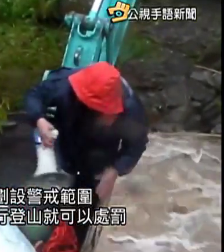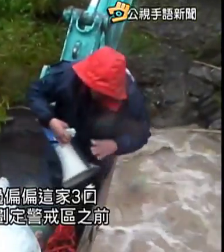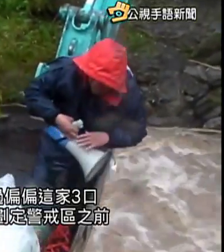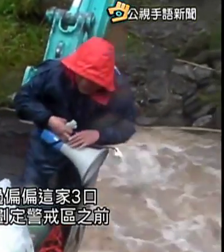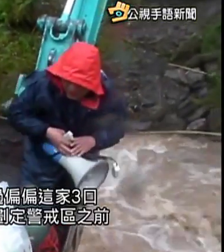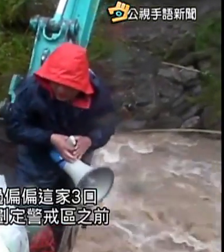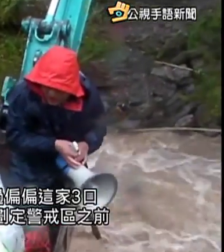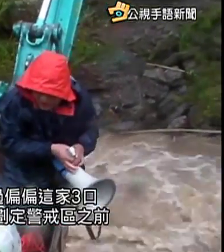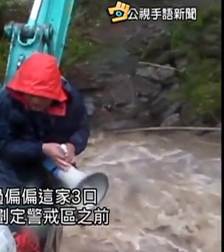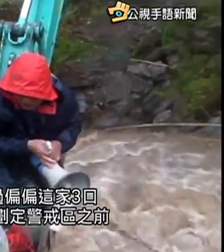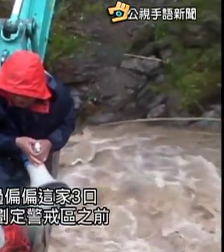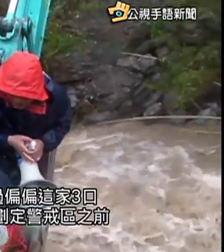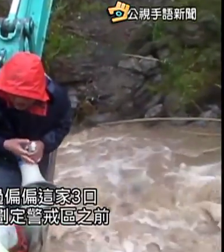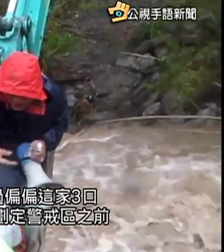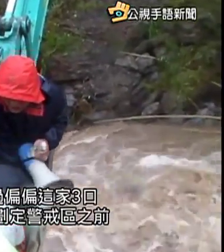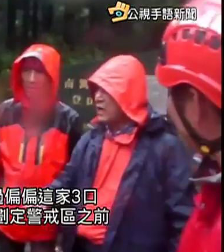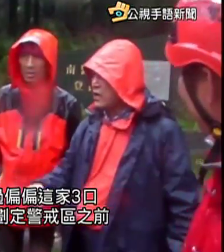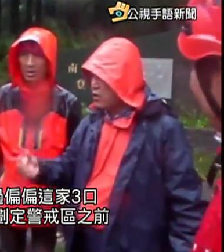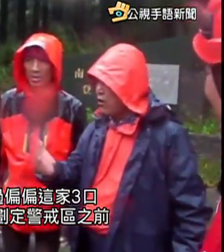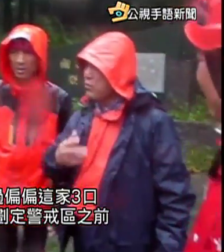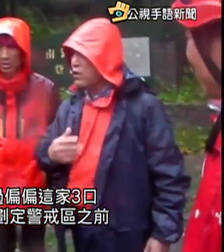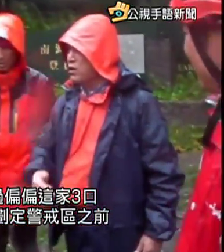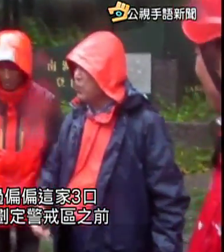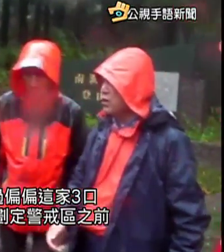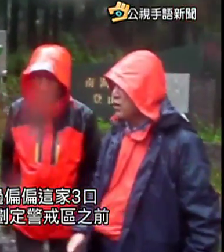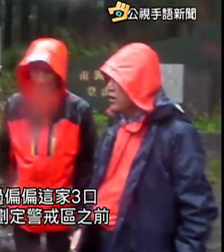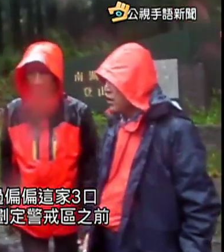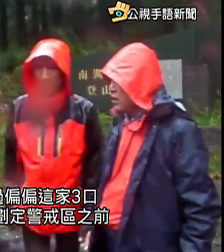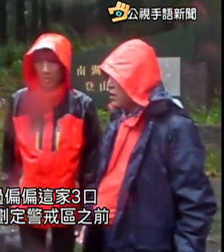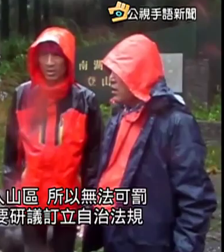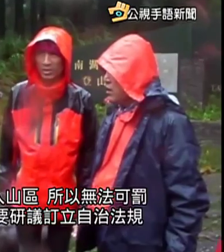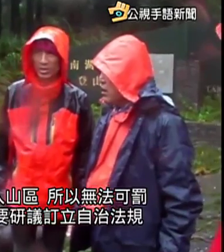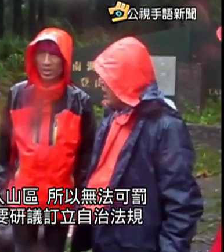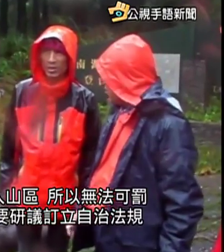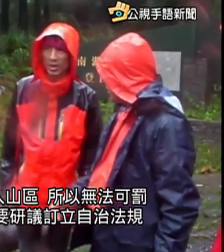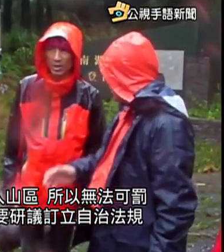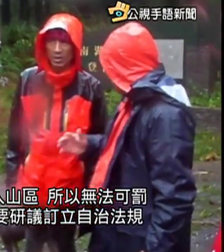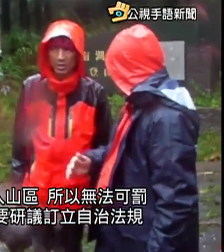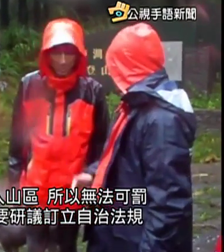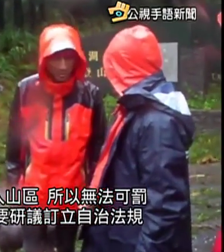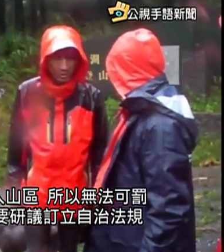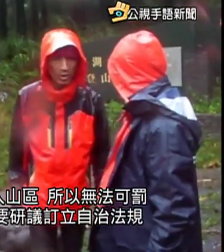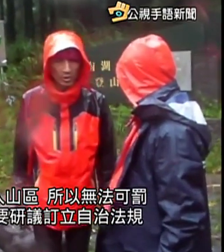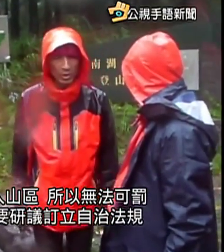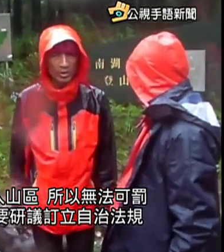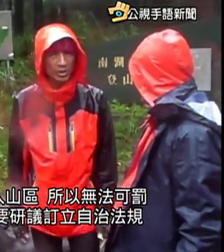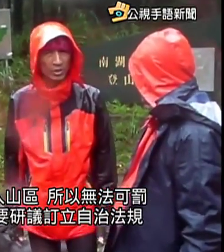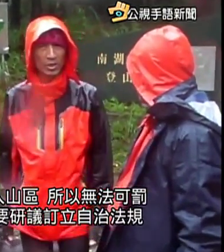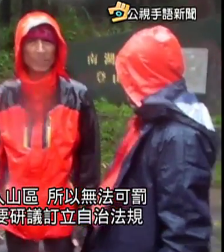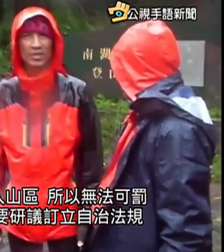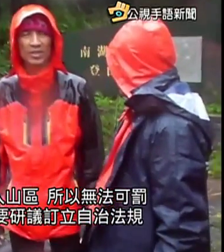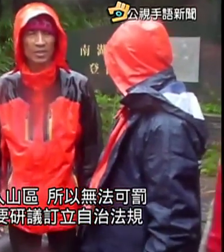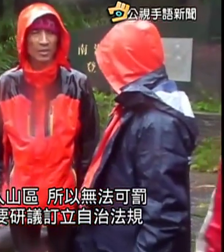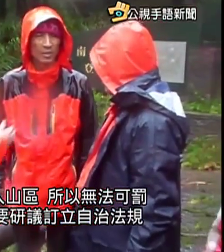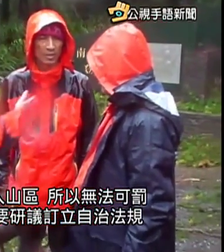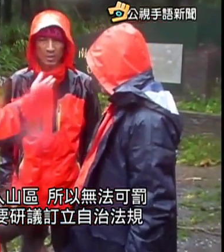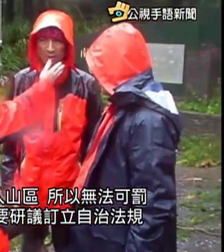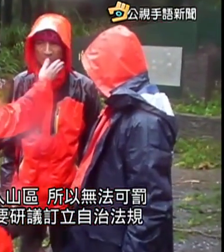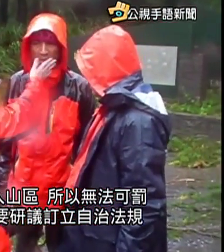偏偏这家三口是在划定警戒区之前就已经进入山区，所以无法可罚。而目前是否要严厉订立